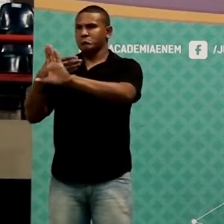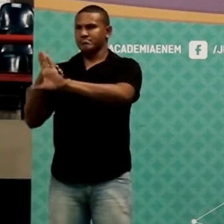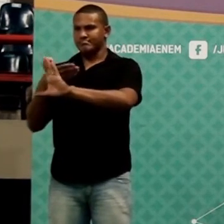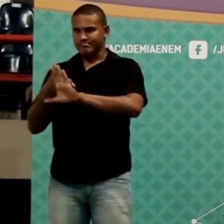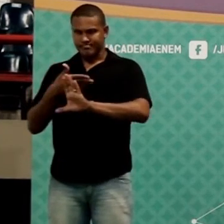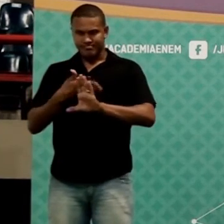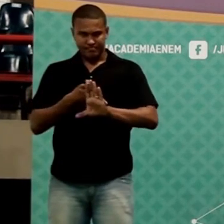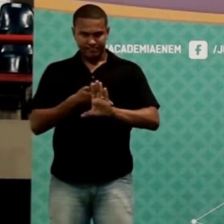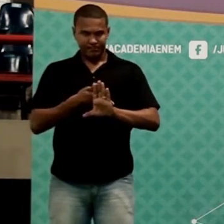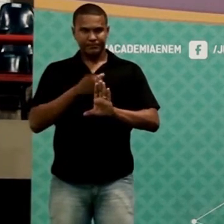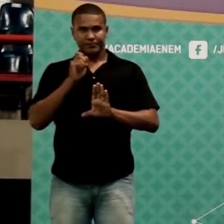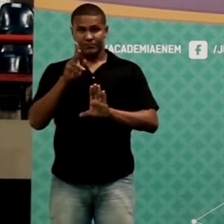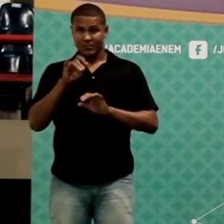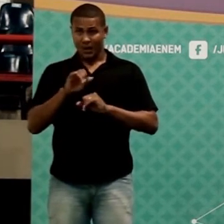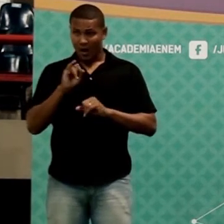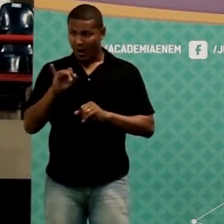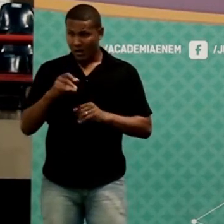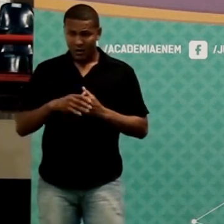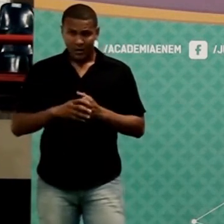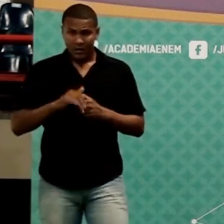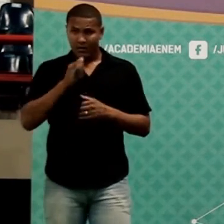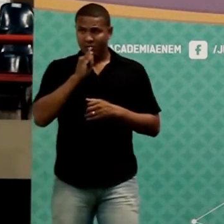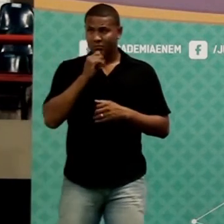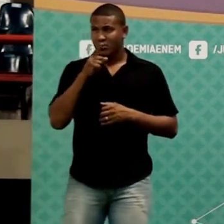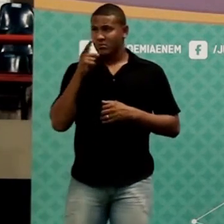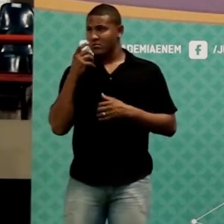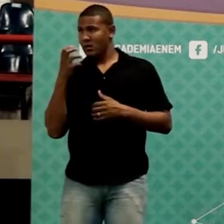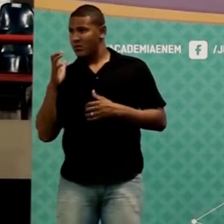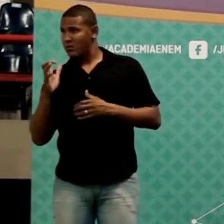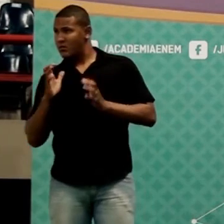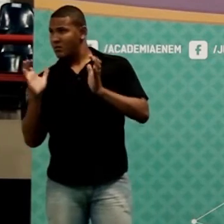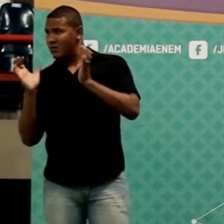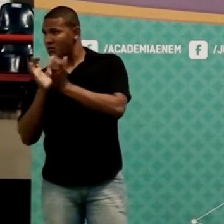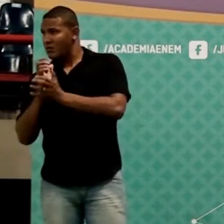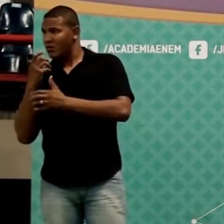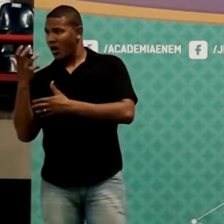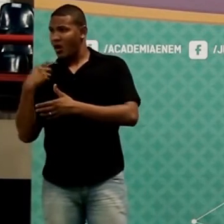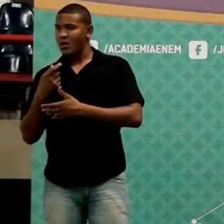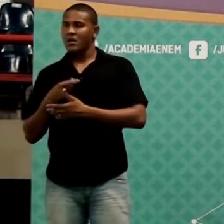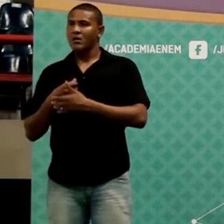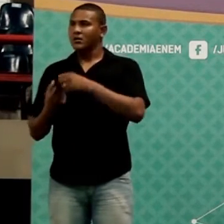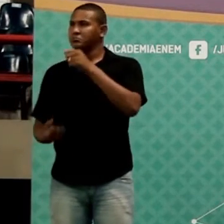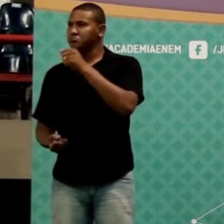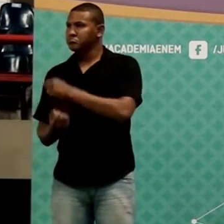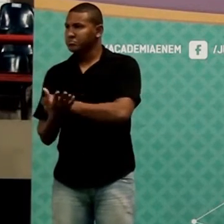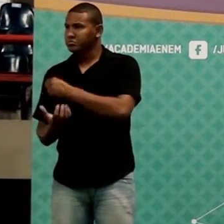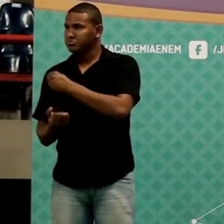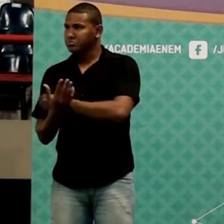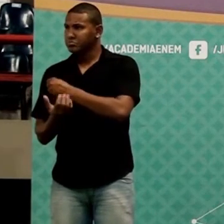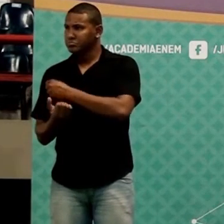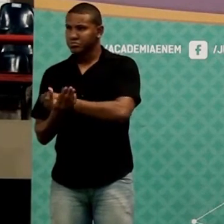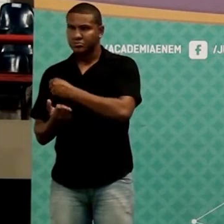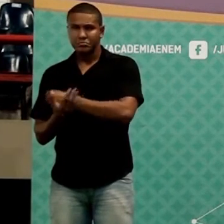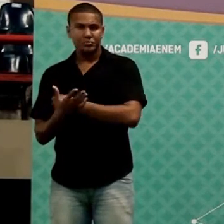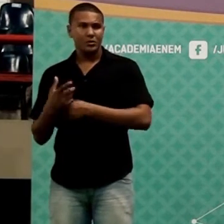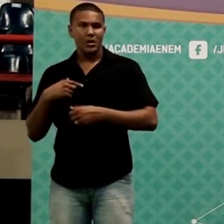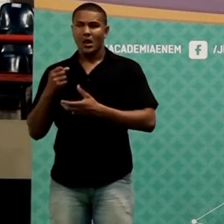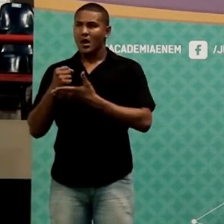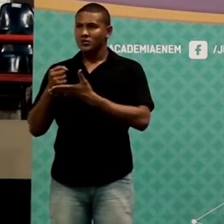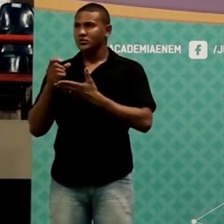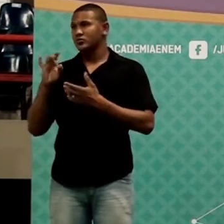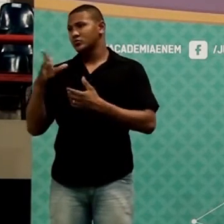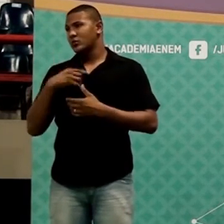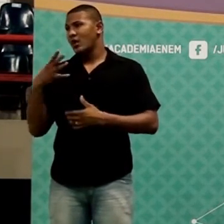Quem da nobreza quisesse alguma ajuda financeira, quem da burguesia que quisesse alguma ajuda financeira, me ofereça sua